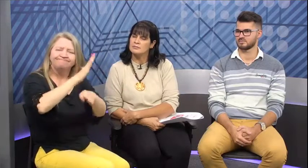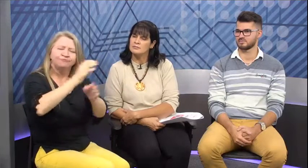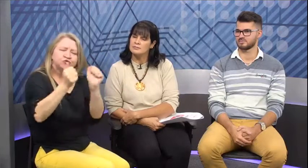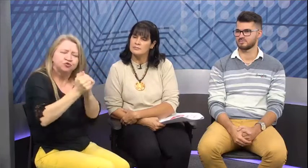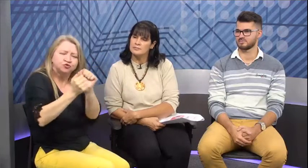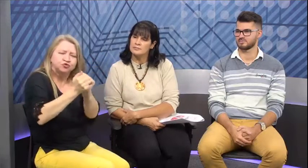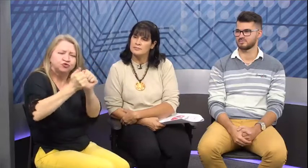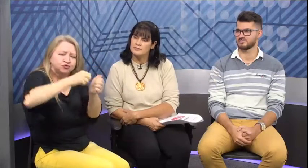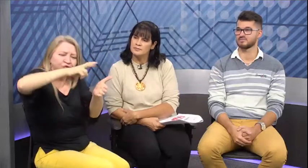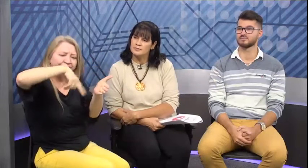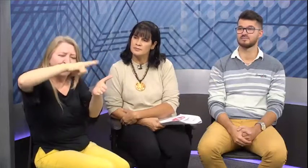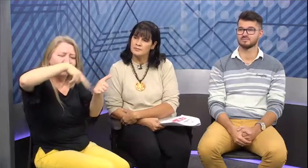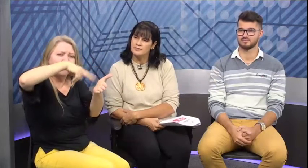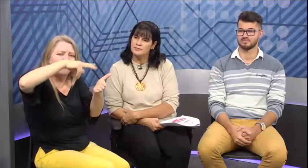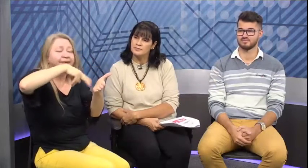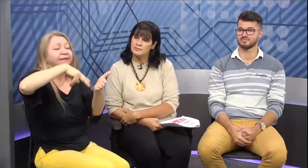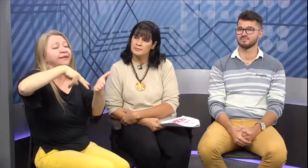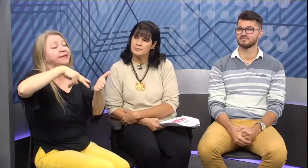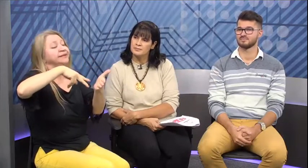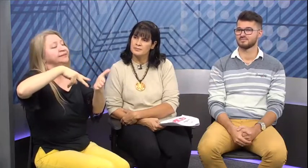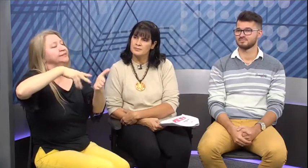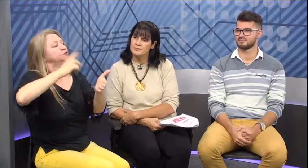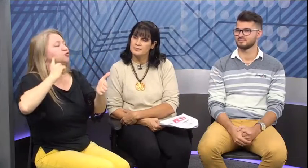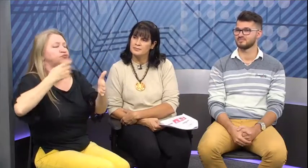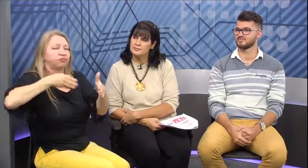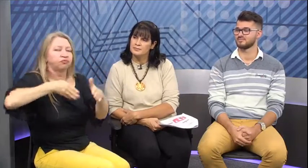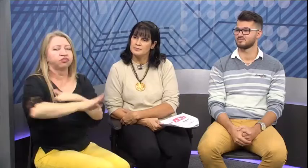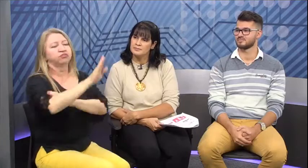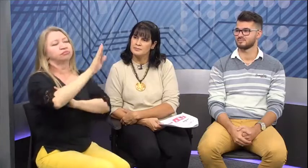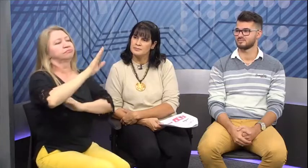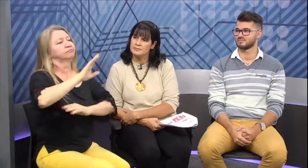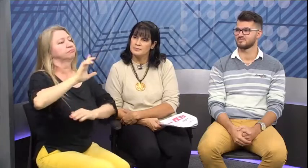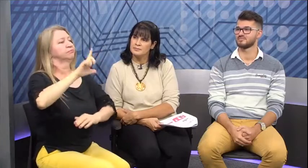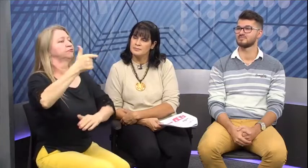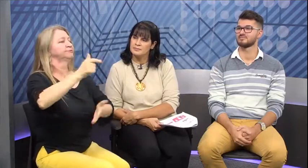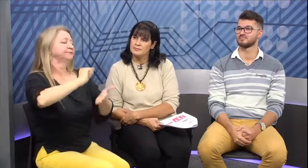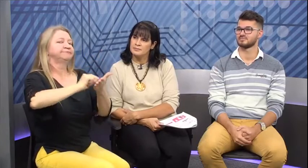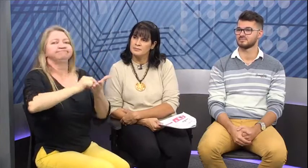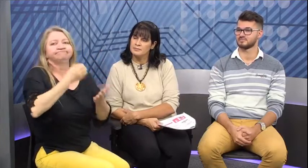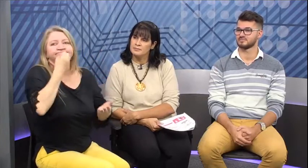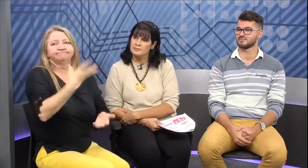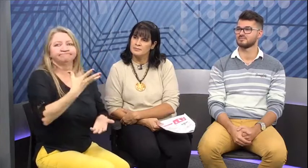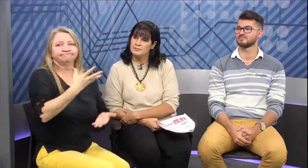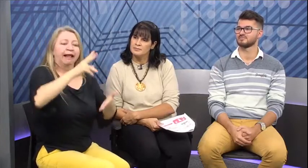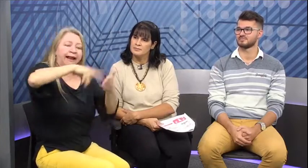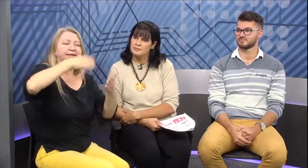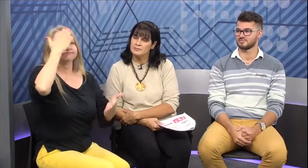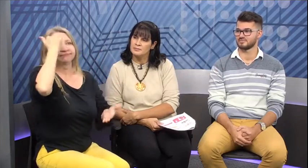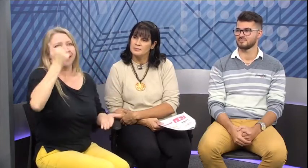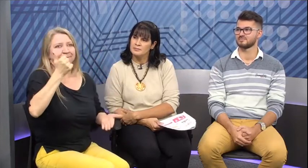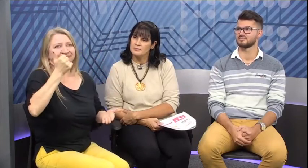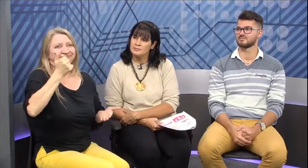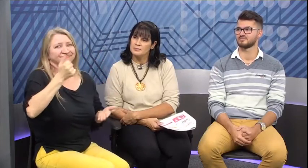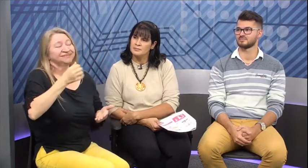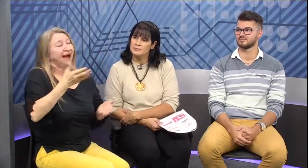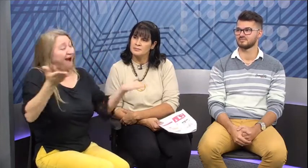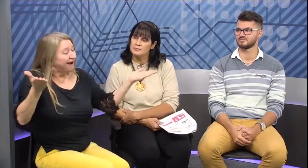gente sempre buscava apoiar, não é, as famílias em relação à leitura, né, e até mesmo os alunos, e eles se desenvolveram muito bem